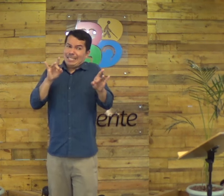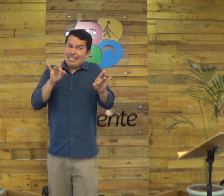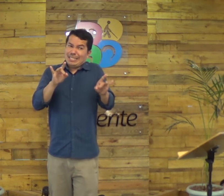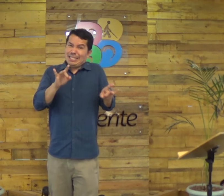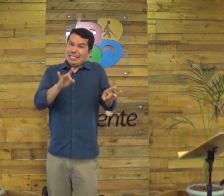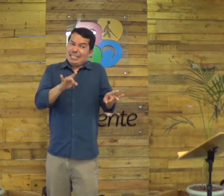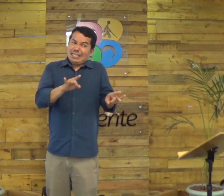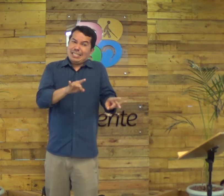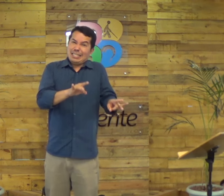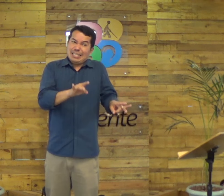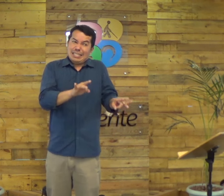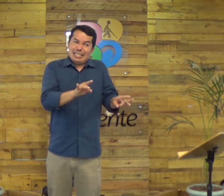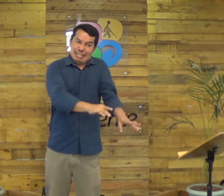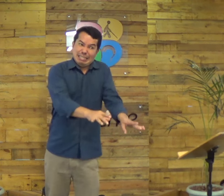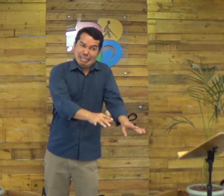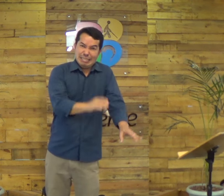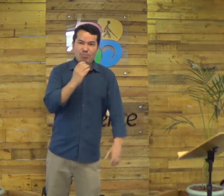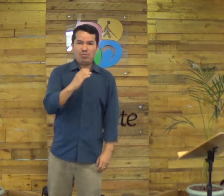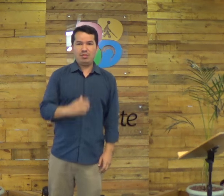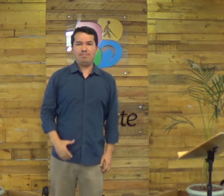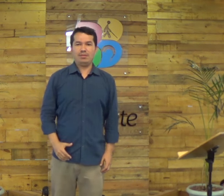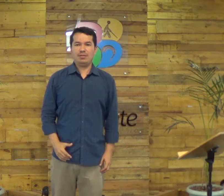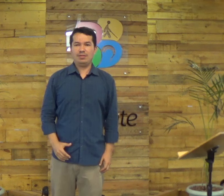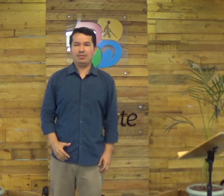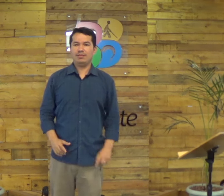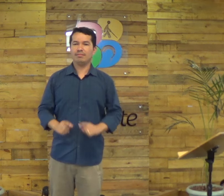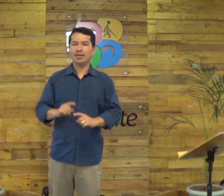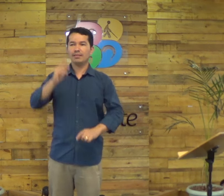quase pensei em deixar o trabalho, e ir embora,